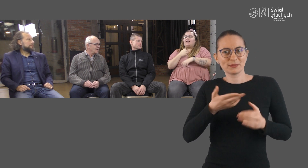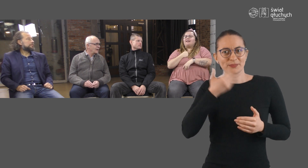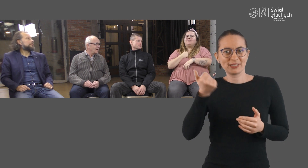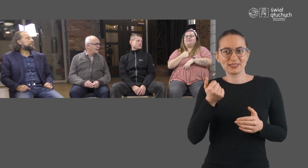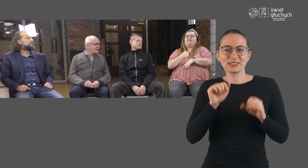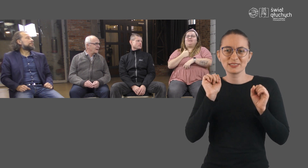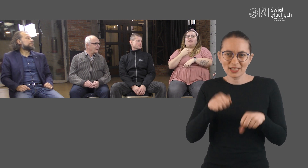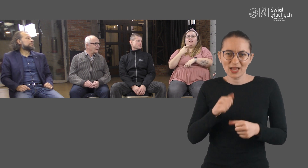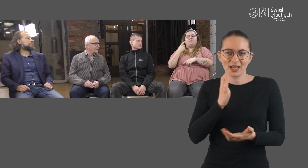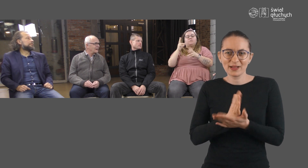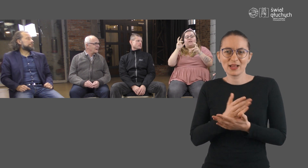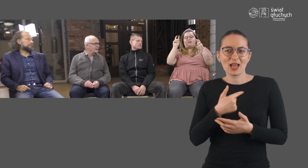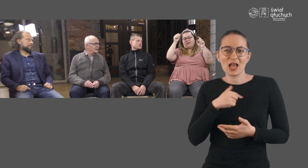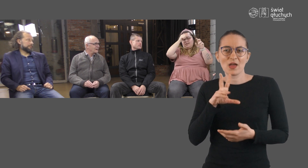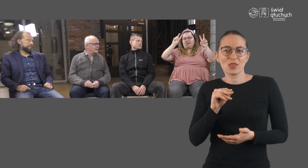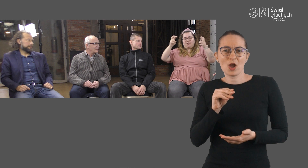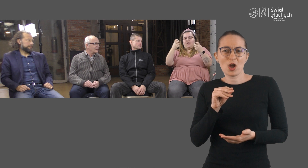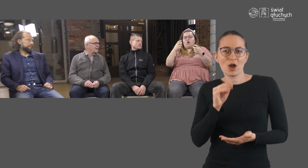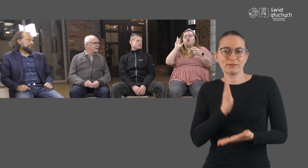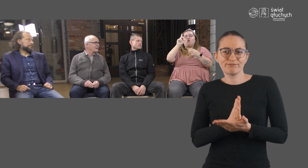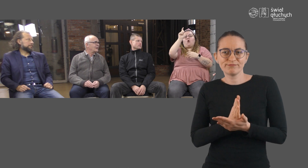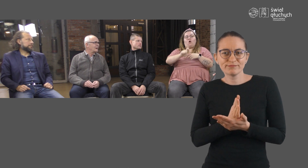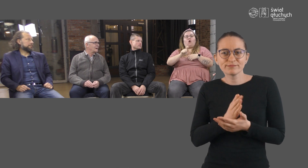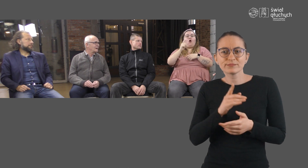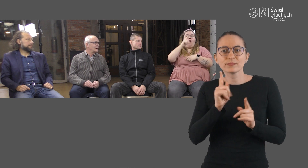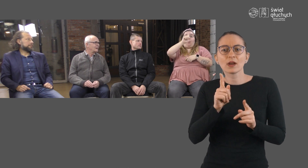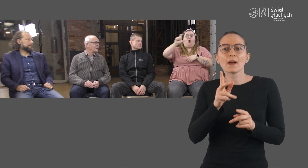wygodnie. Zgadzam się z tym, ale